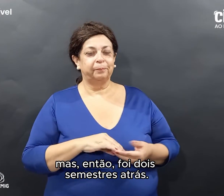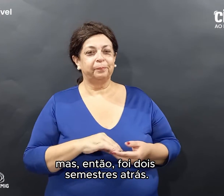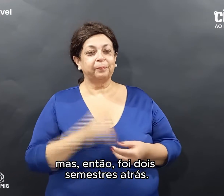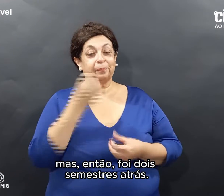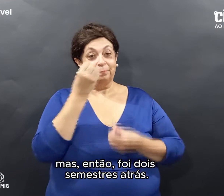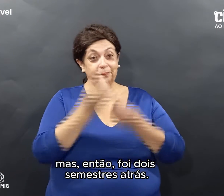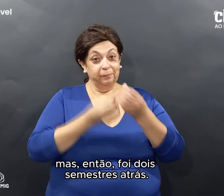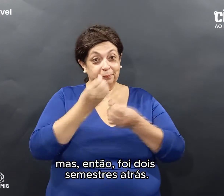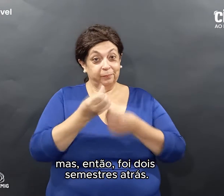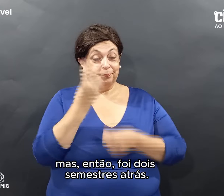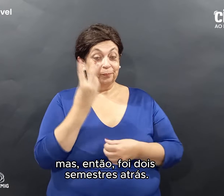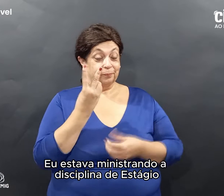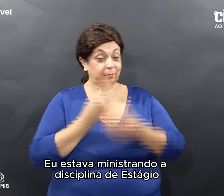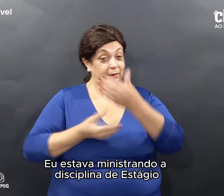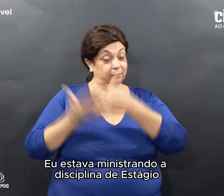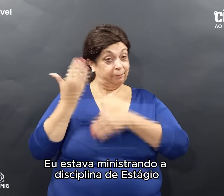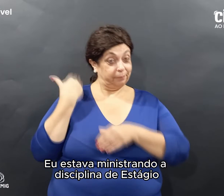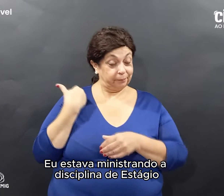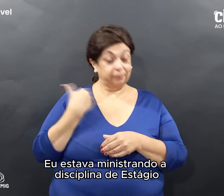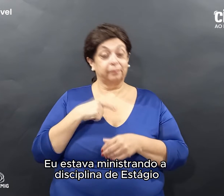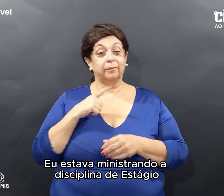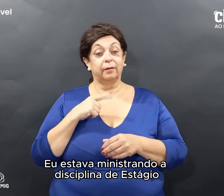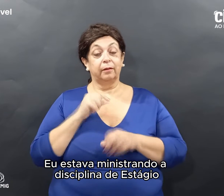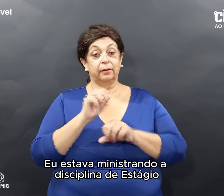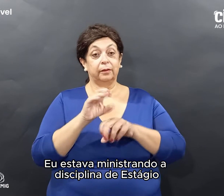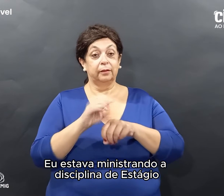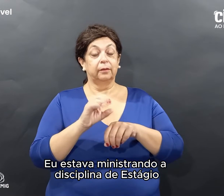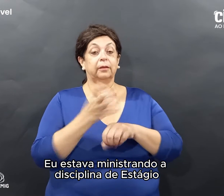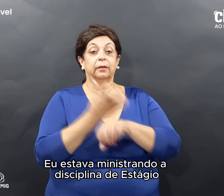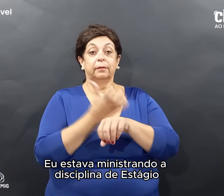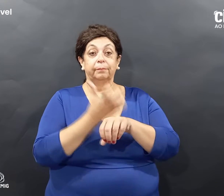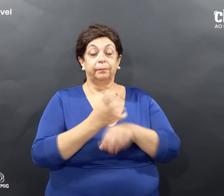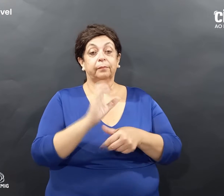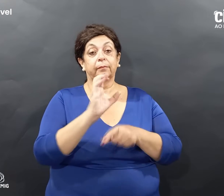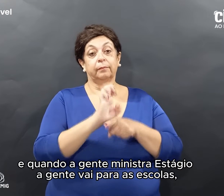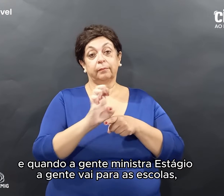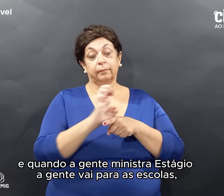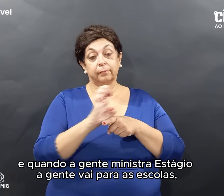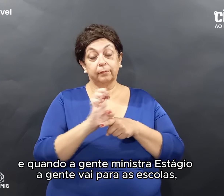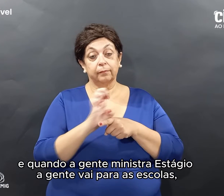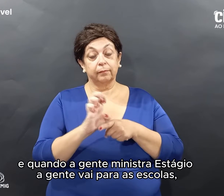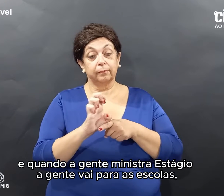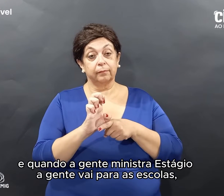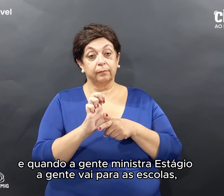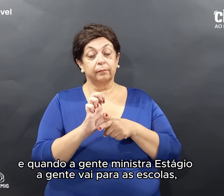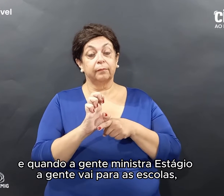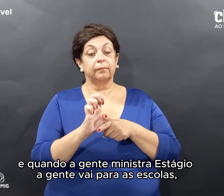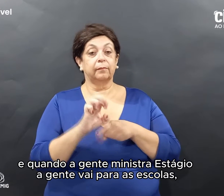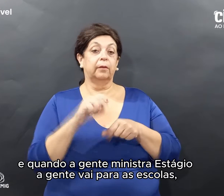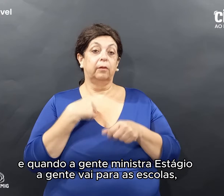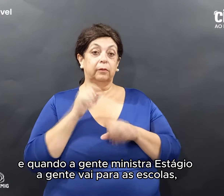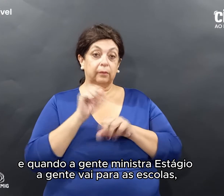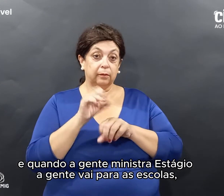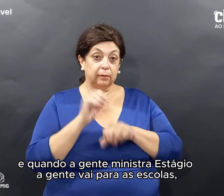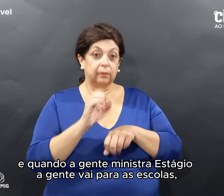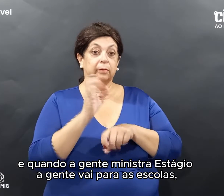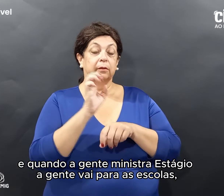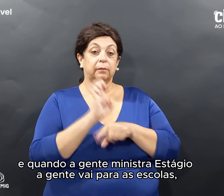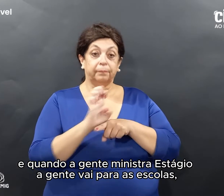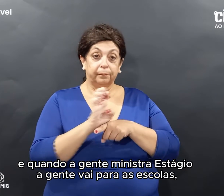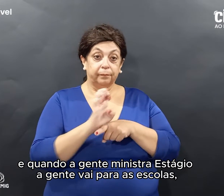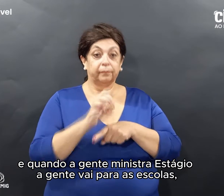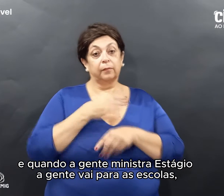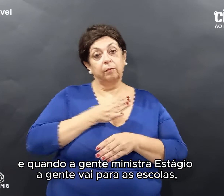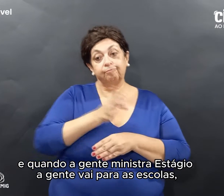2 semestres atrás. Eu estava ministrando a disciplina de estágio. E quando a gente ministra estágio, a gente vai para